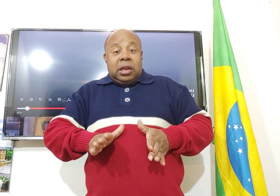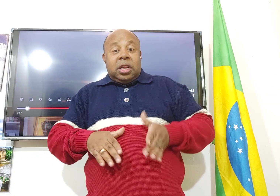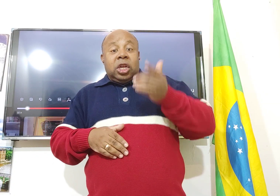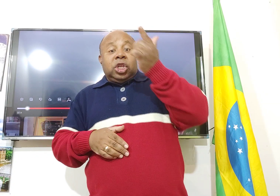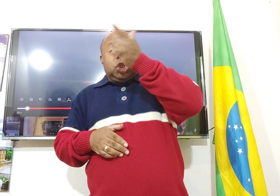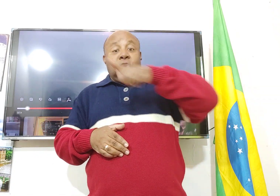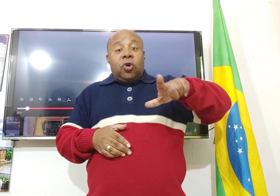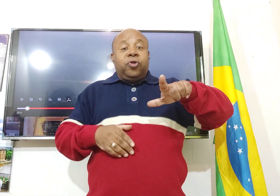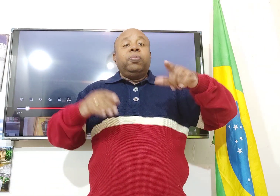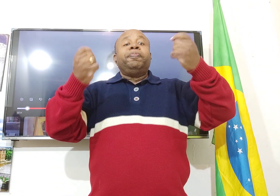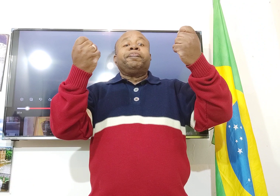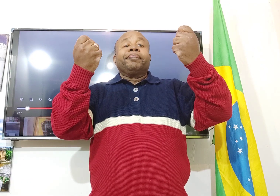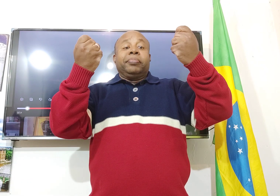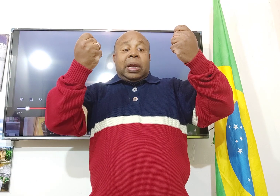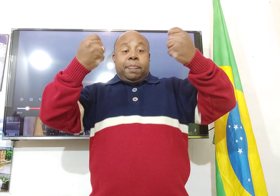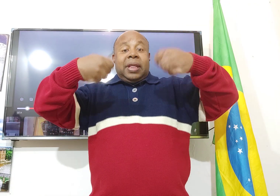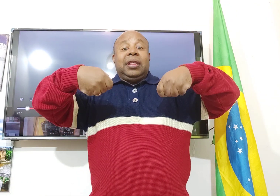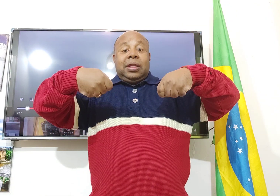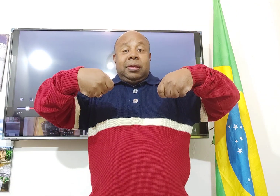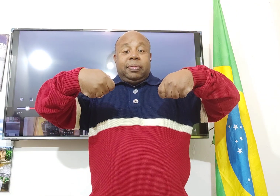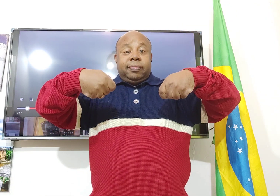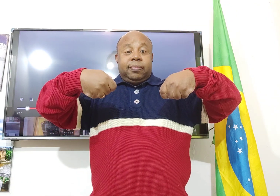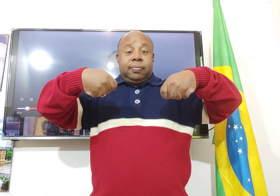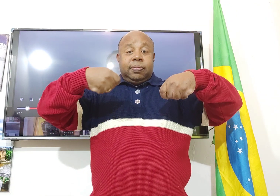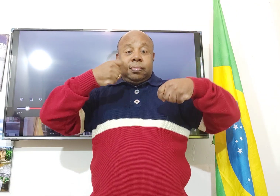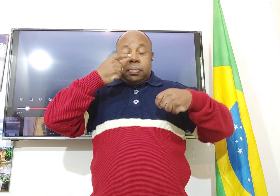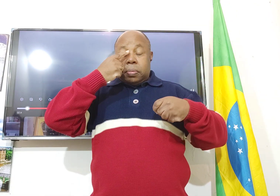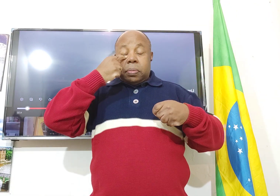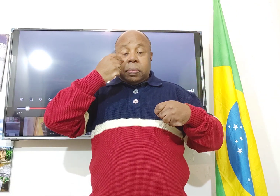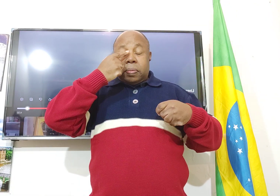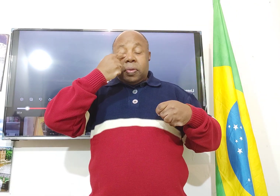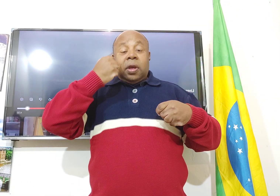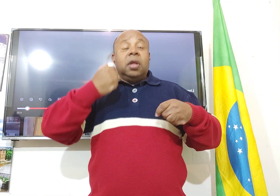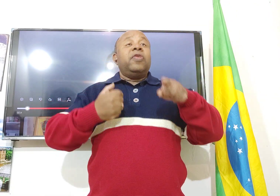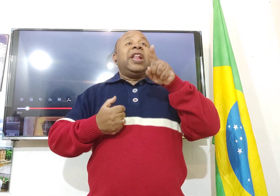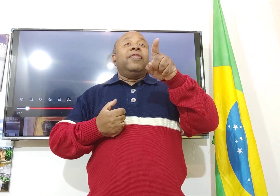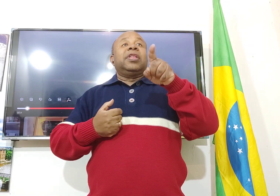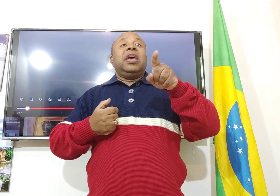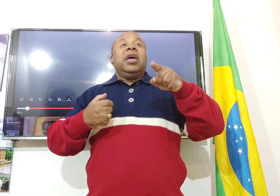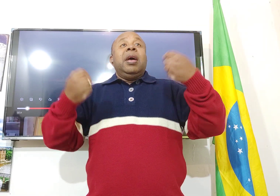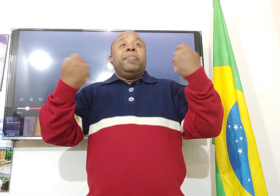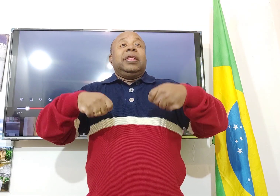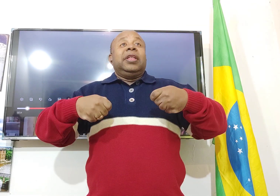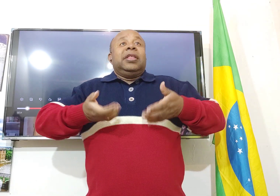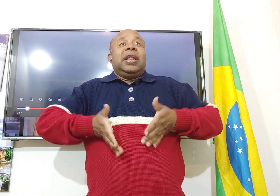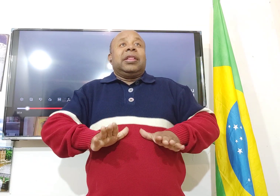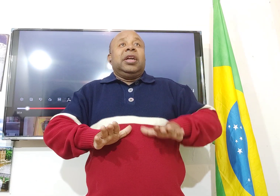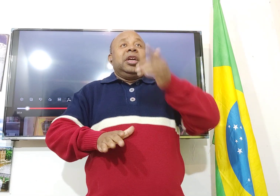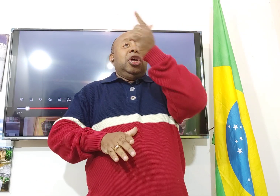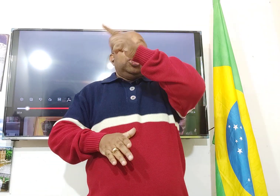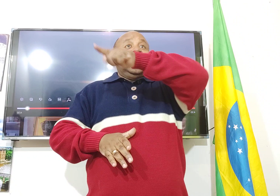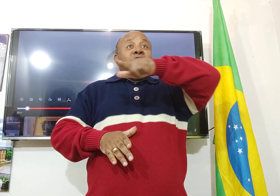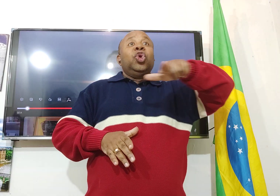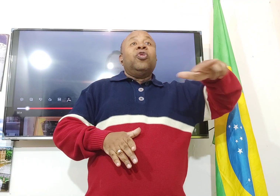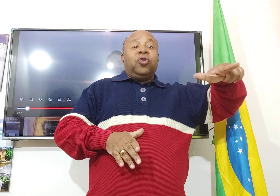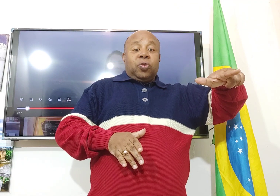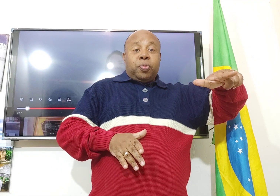nascer de novo, precisa. E se eu falar, você precisa nascer de novo?